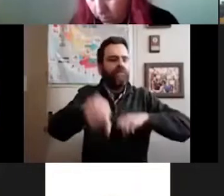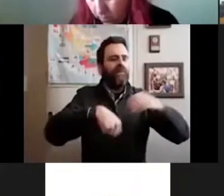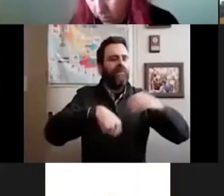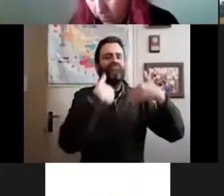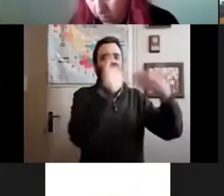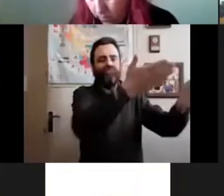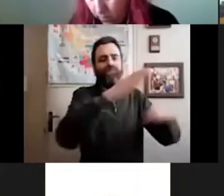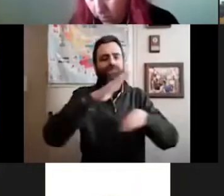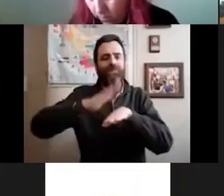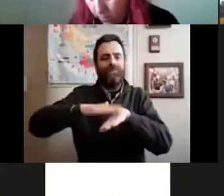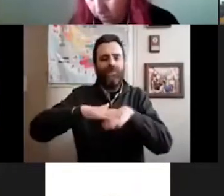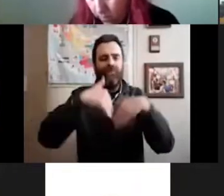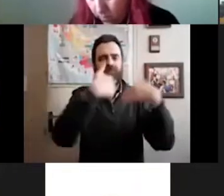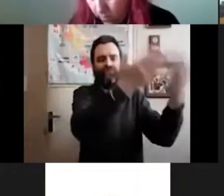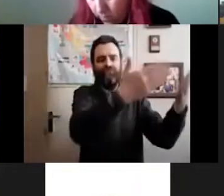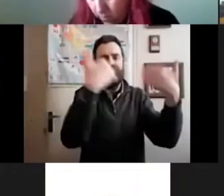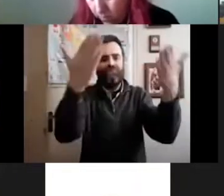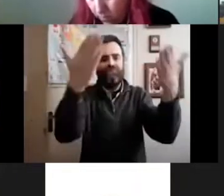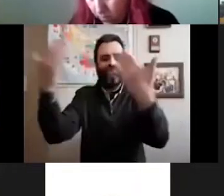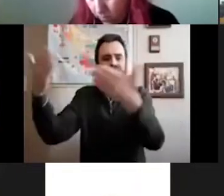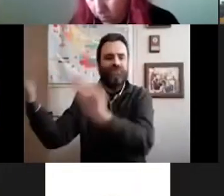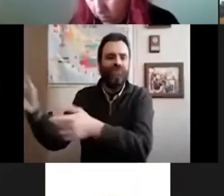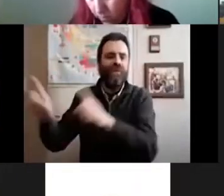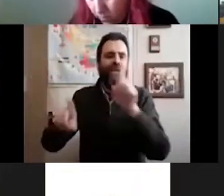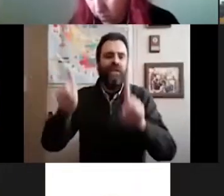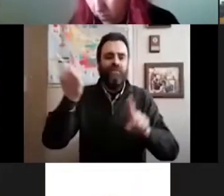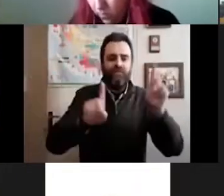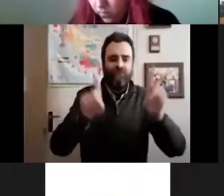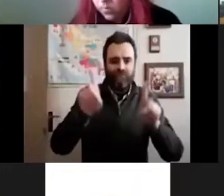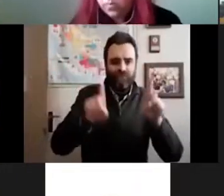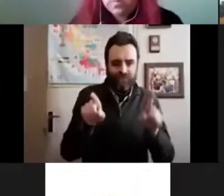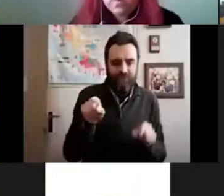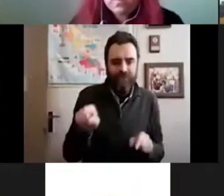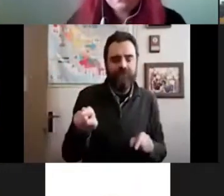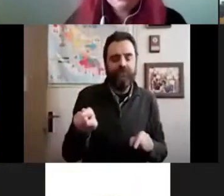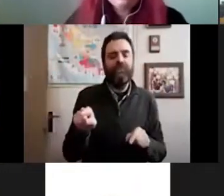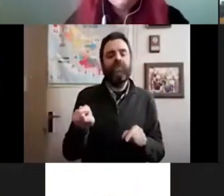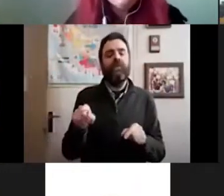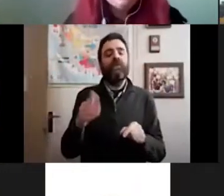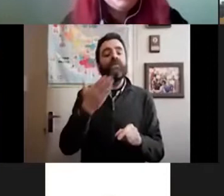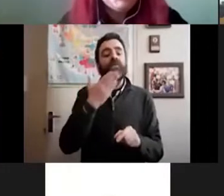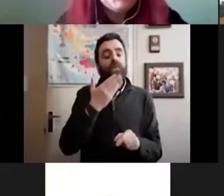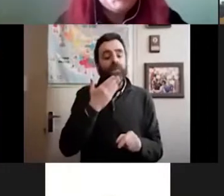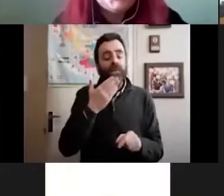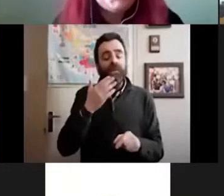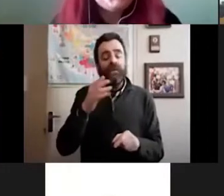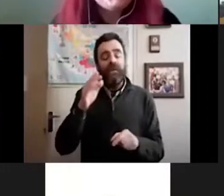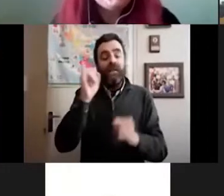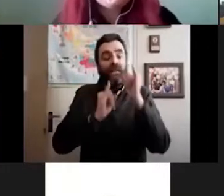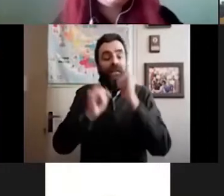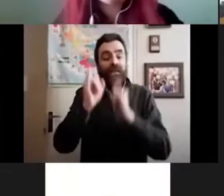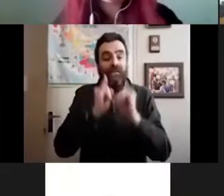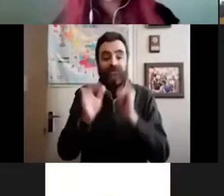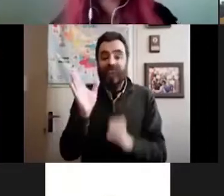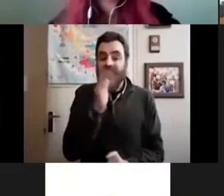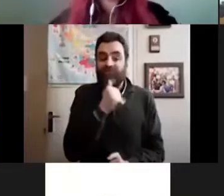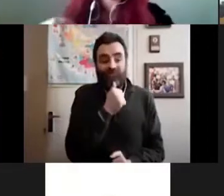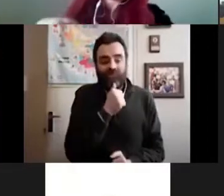en la biblioteca hay recursos y hay materiales, entonces se comenzaron a hacer estos préstamos, ¿ya? A algunos